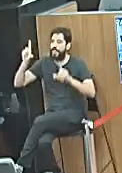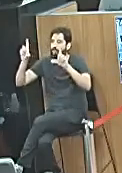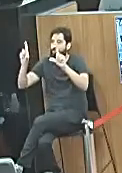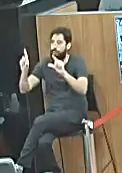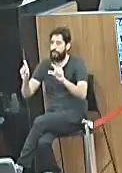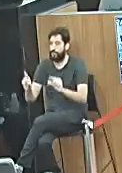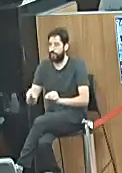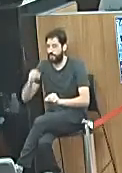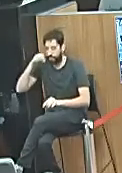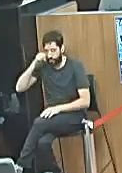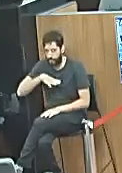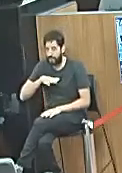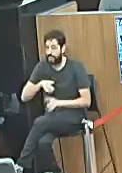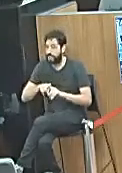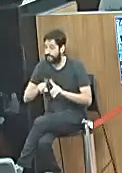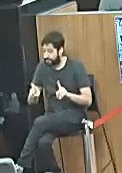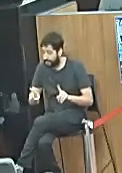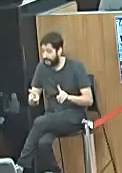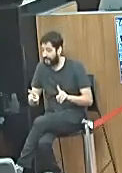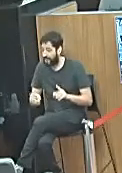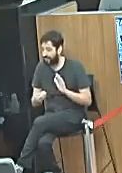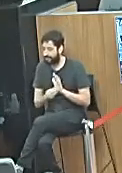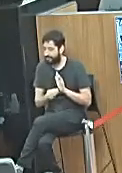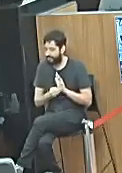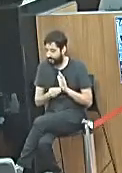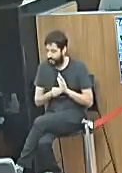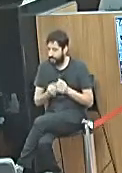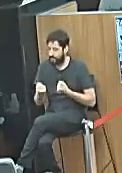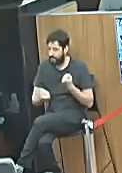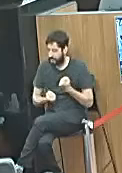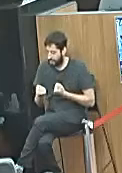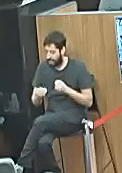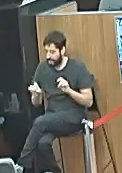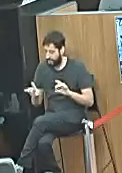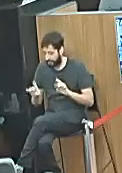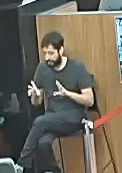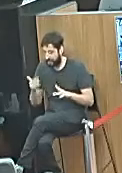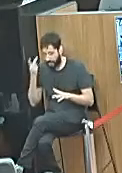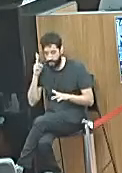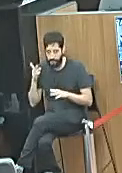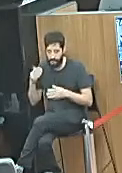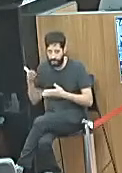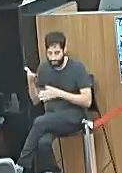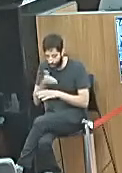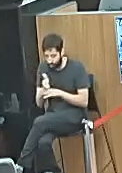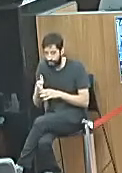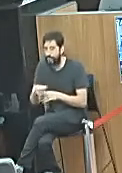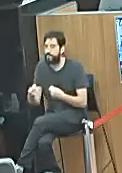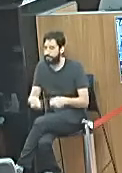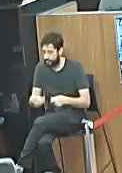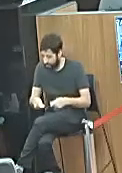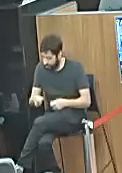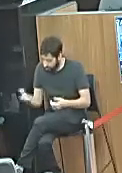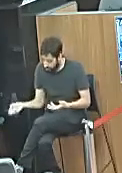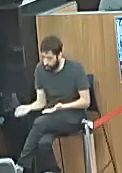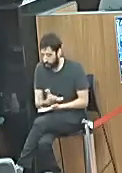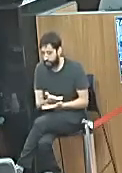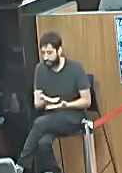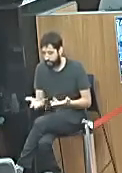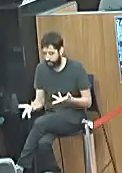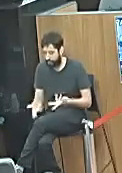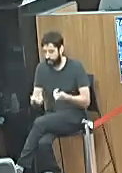estado entretanto a fota de veículos especiais que atendem esse programa precisa ser renovada